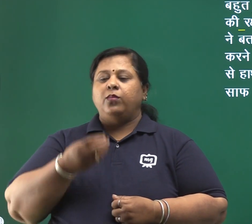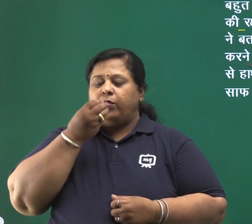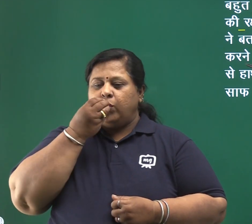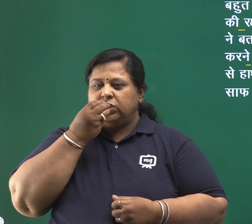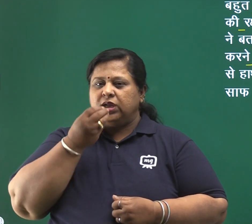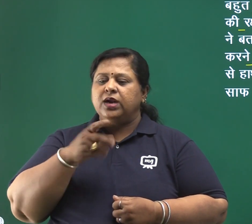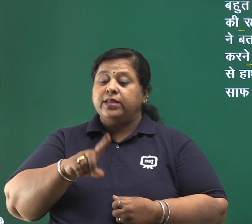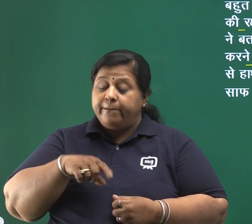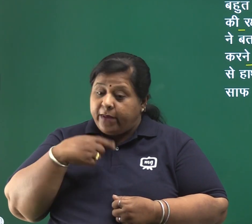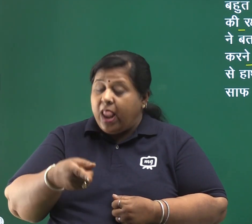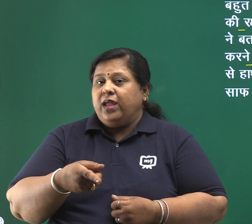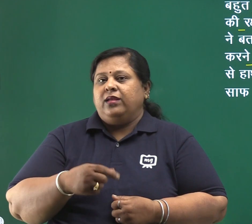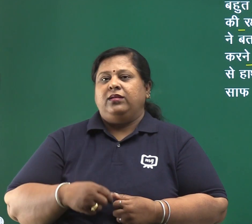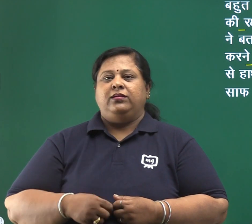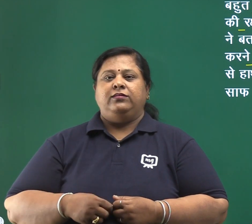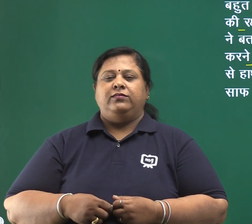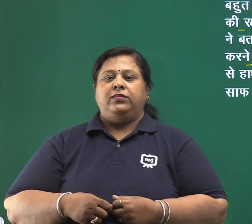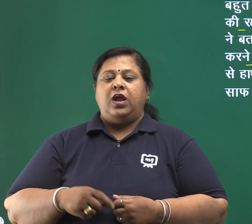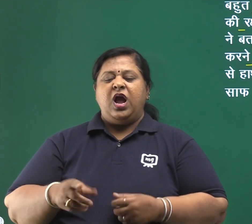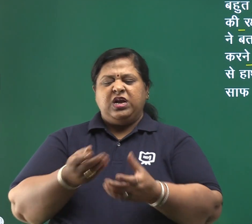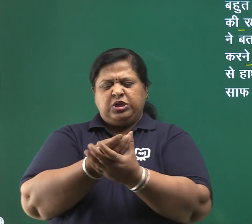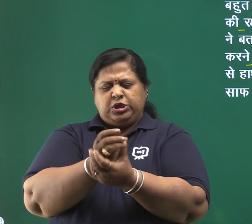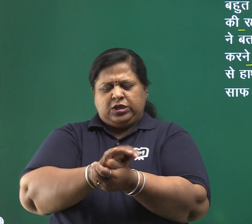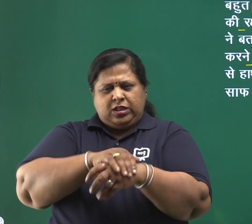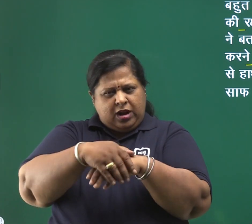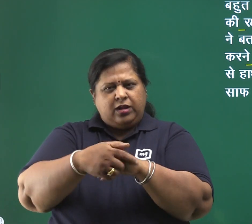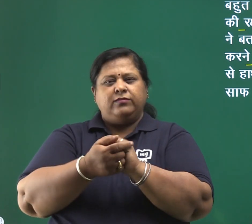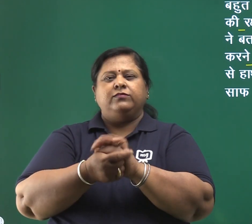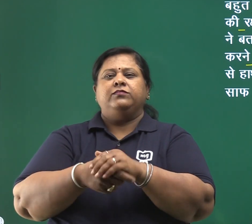भोजन करने से पूर्व अच्छी तरह